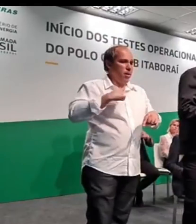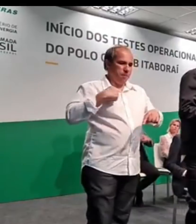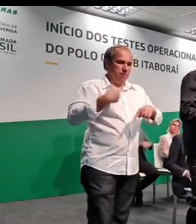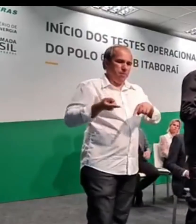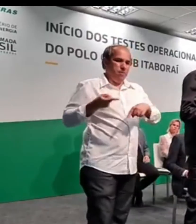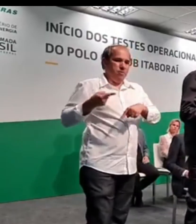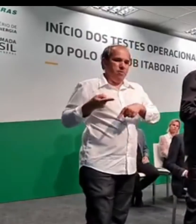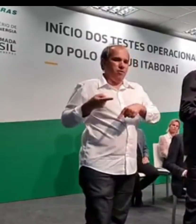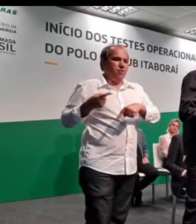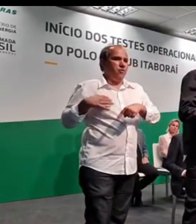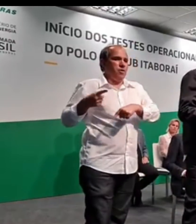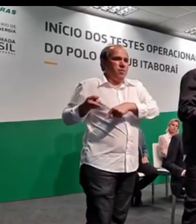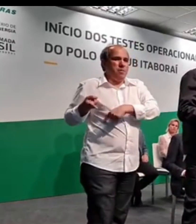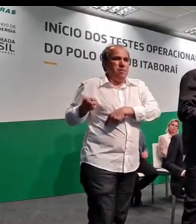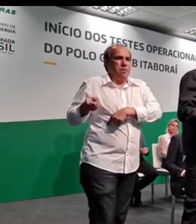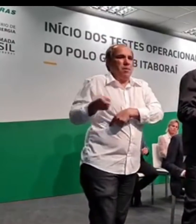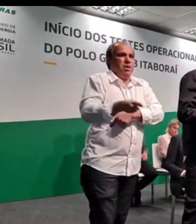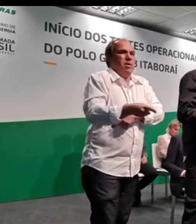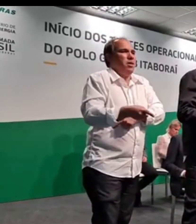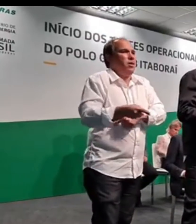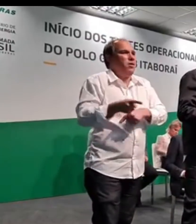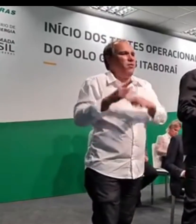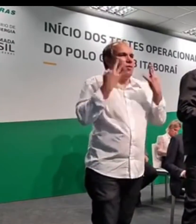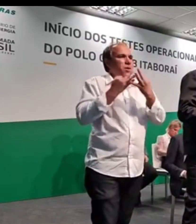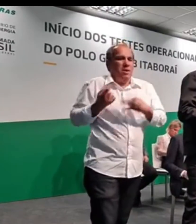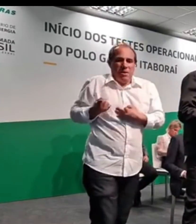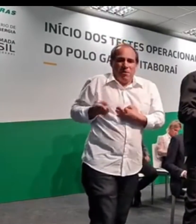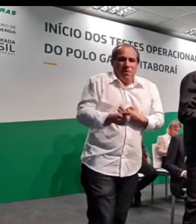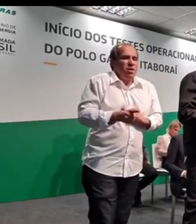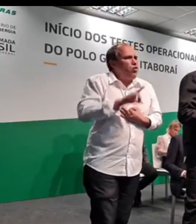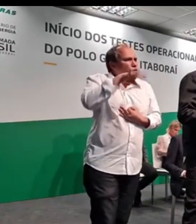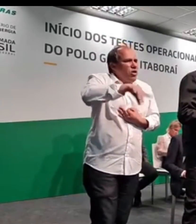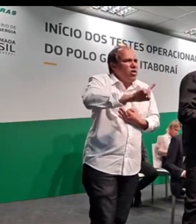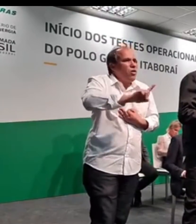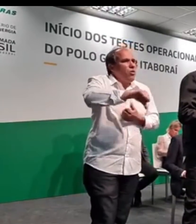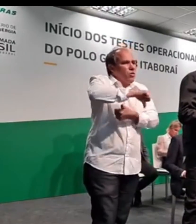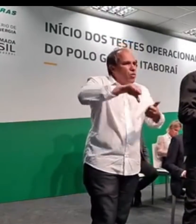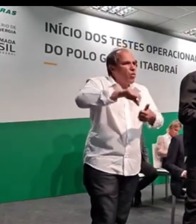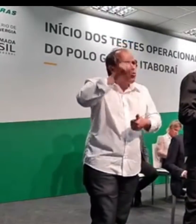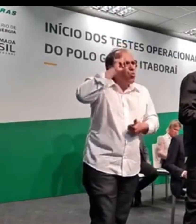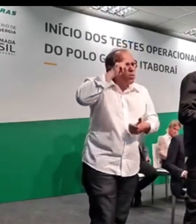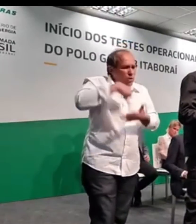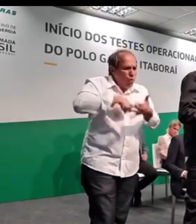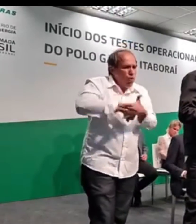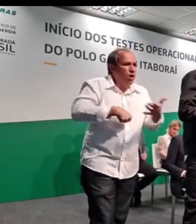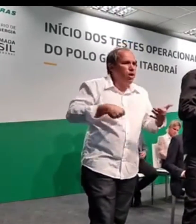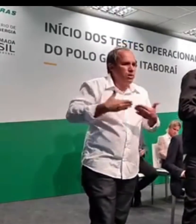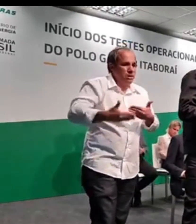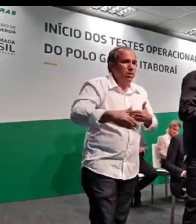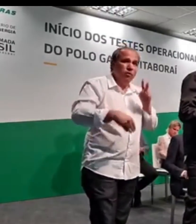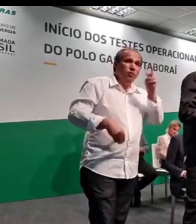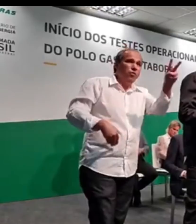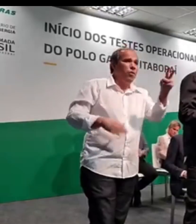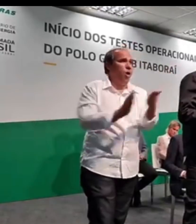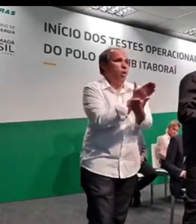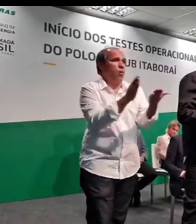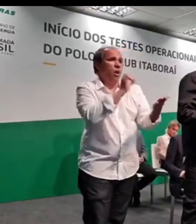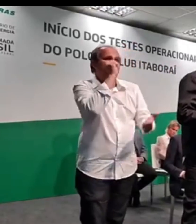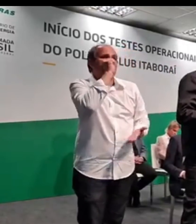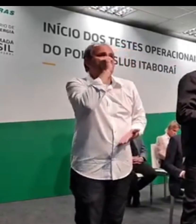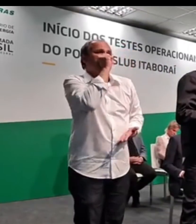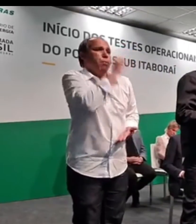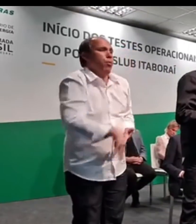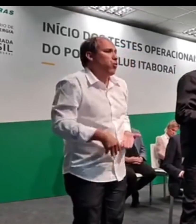outra. Você tem que lutar por ela dia a dia. Como vocês estão vendo, alguns absurdos